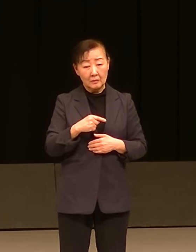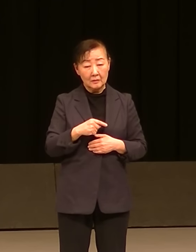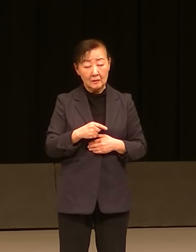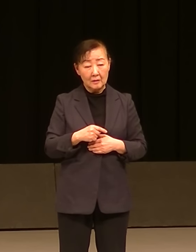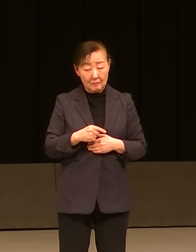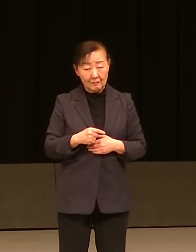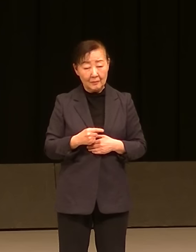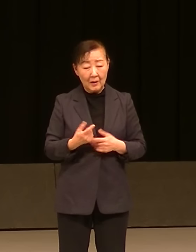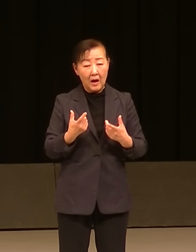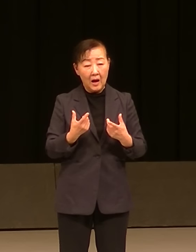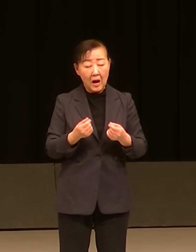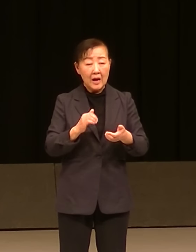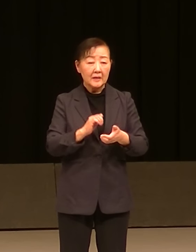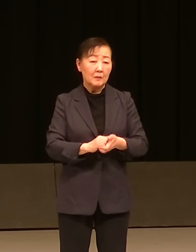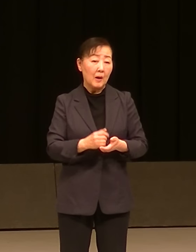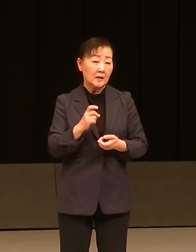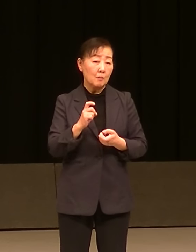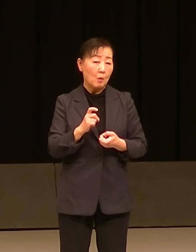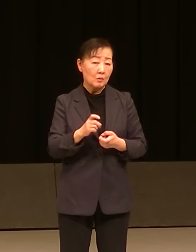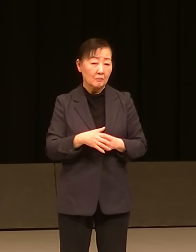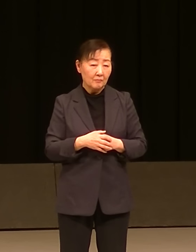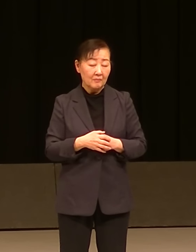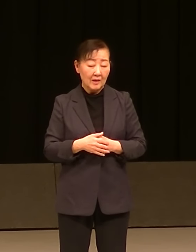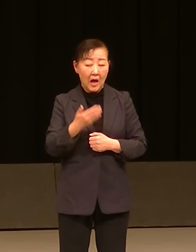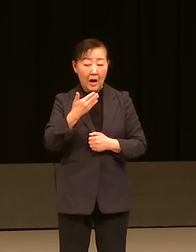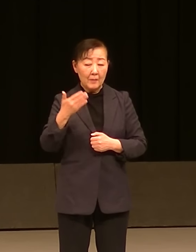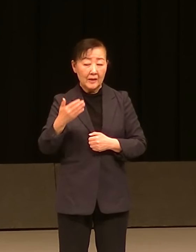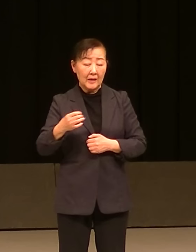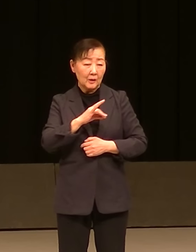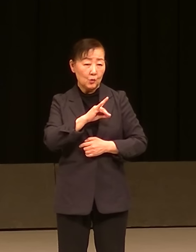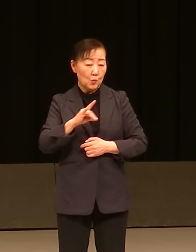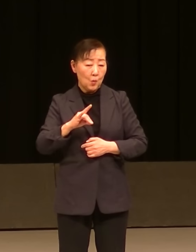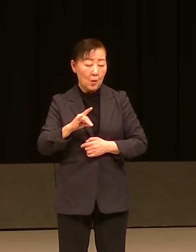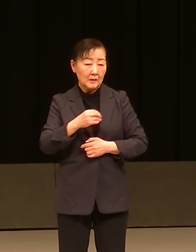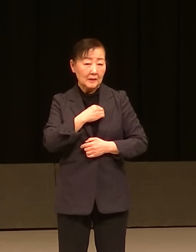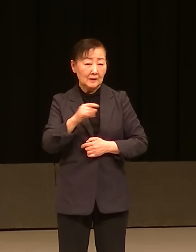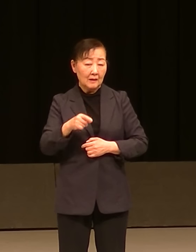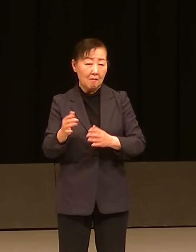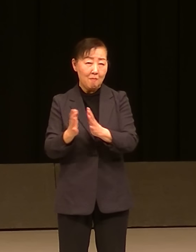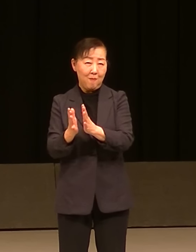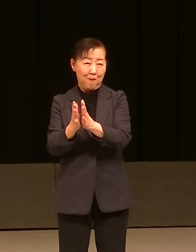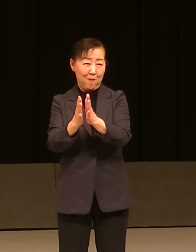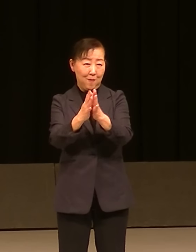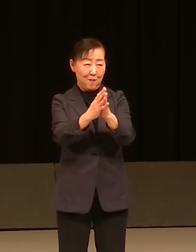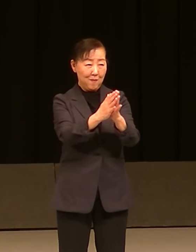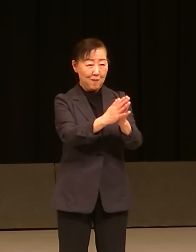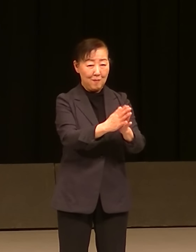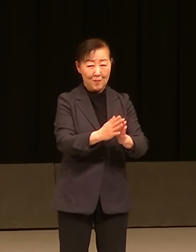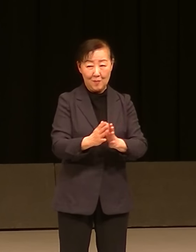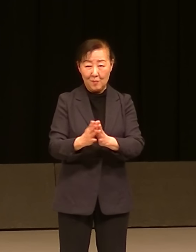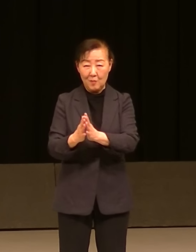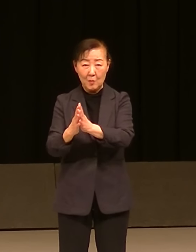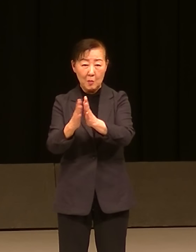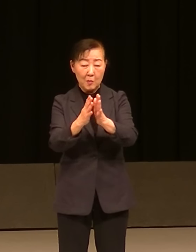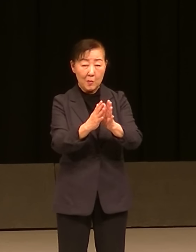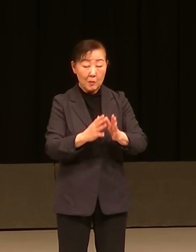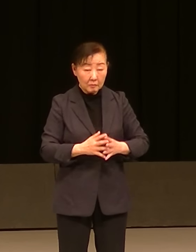感じでですね、アメリカの議員さんたちがわーっと、この大拍手大喝采、を送